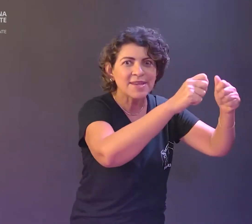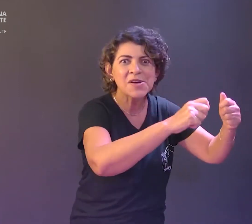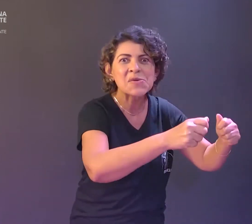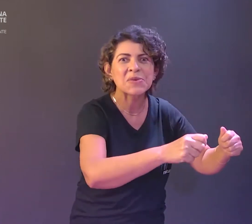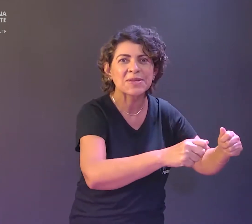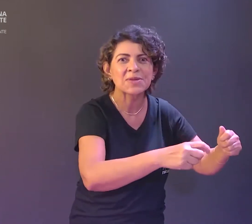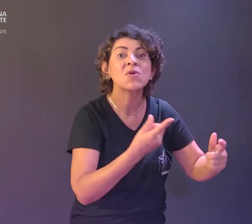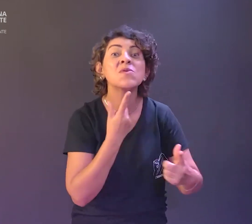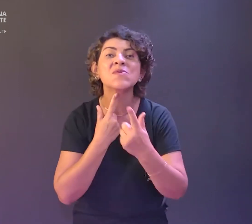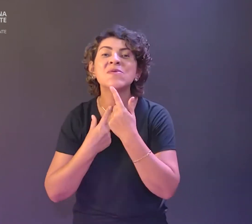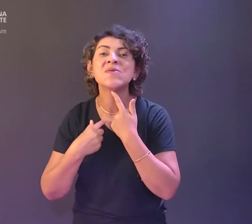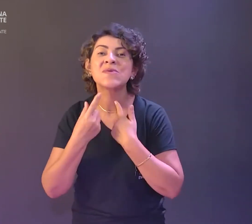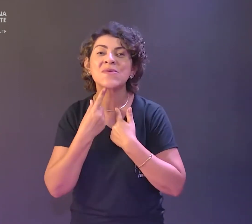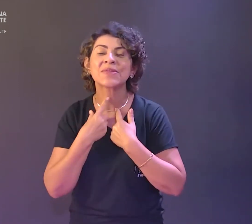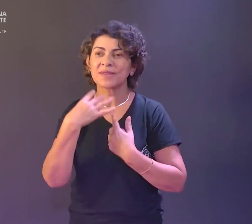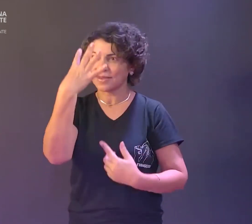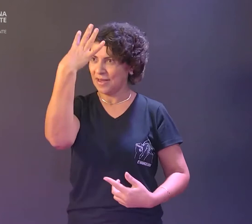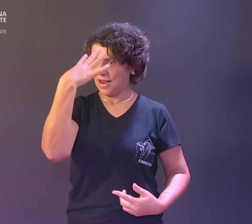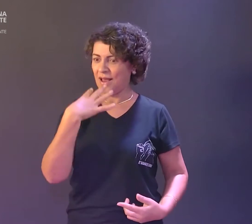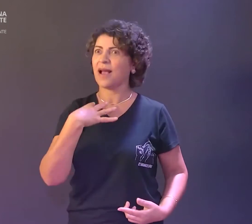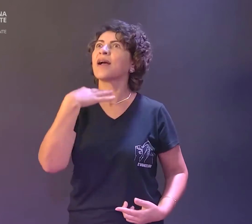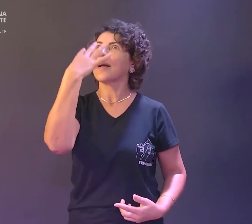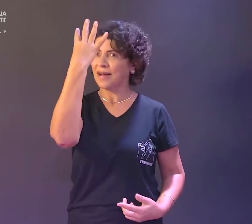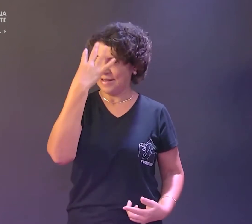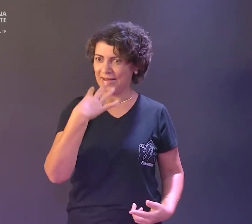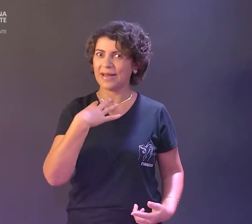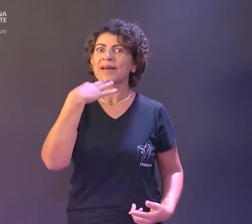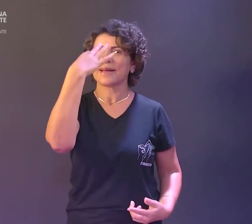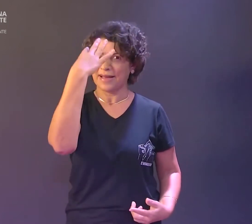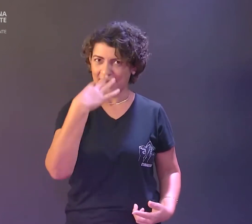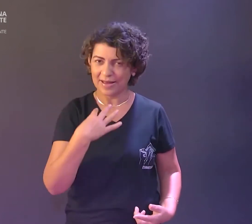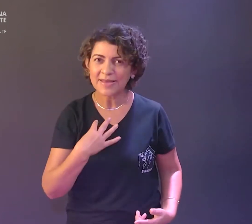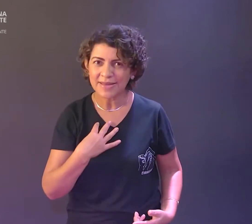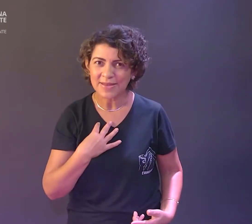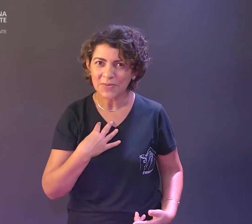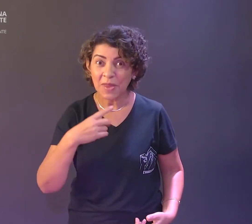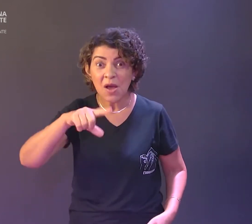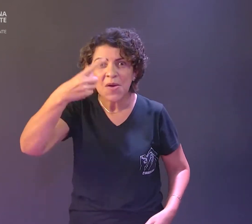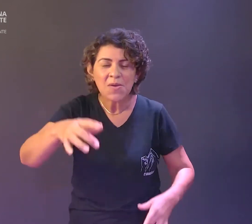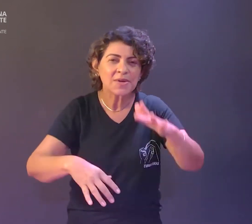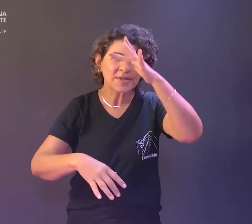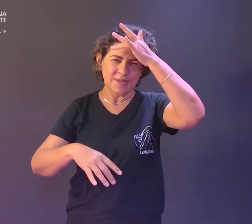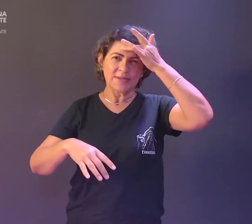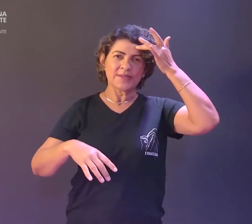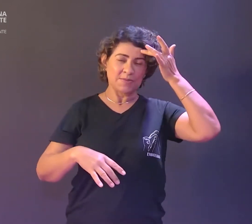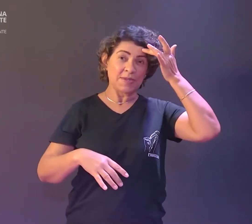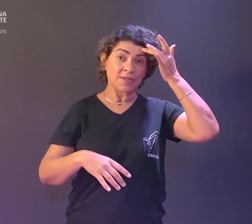reconhecido, admirado, desejado. Para outros, pode ser a satisfação